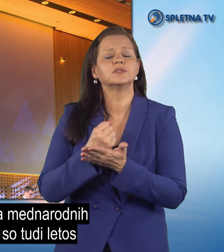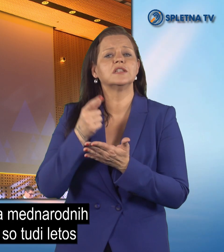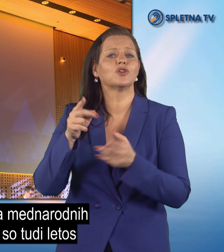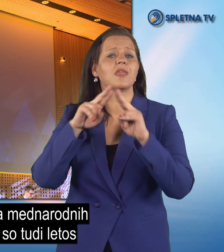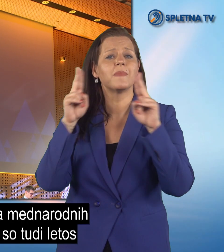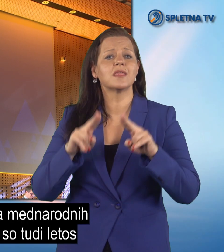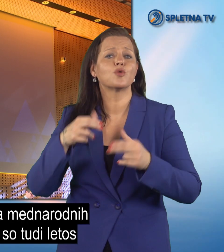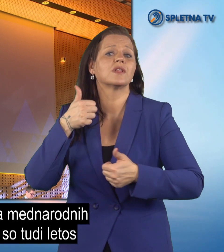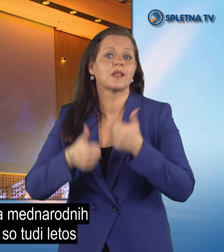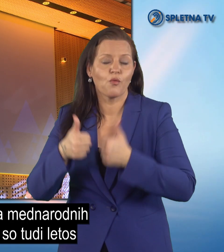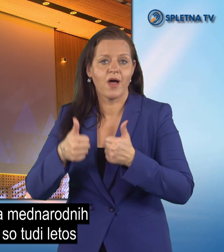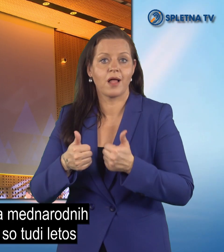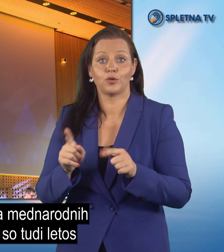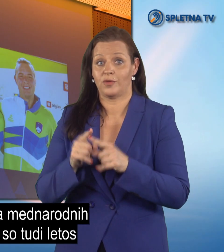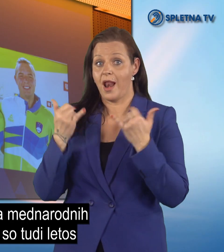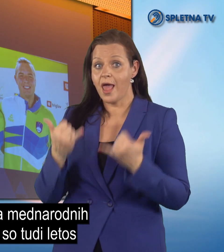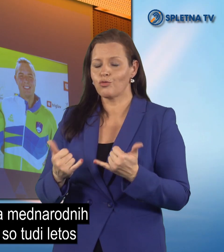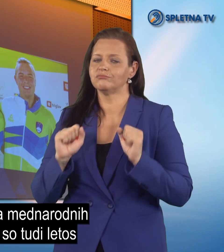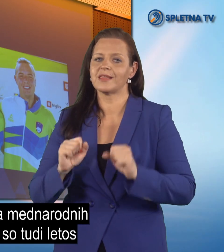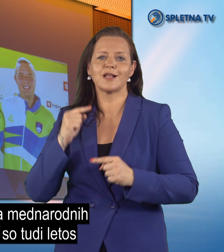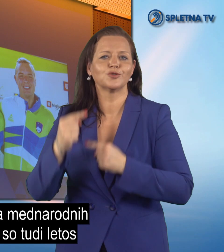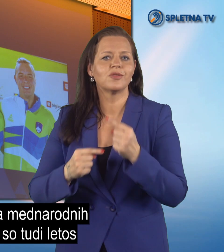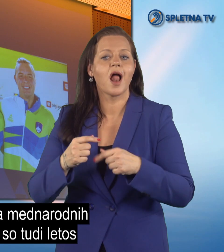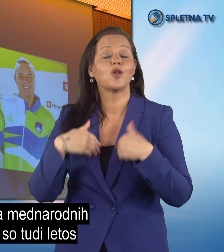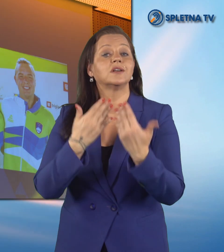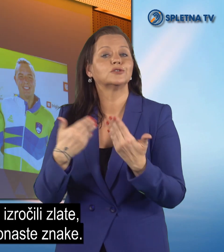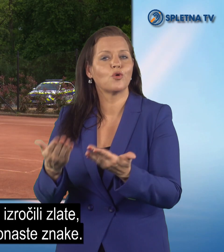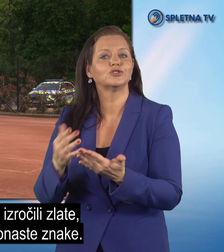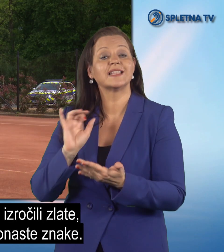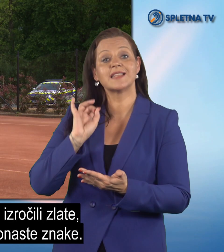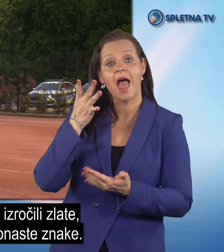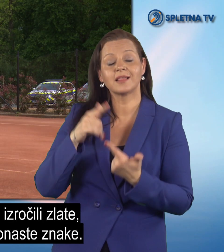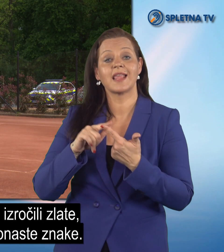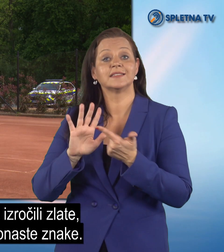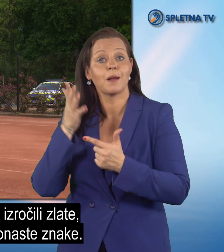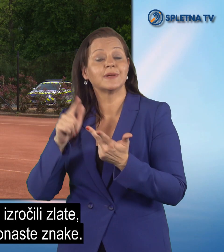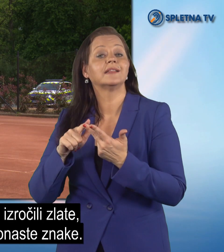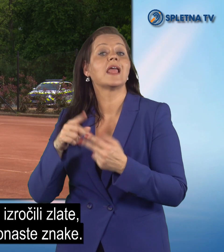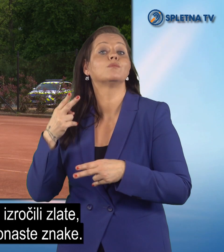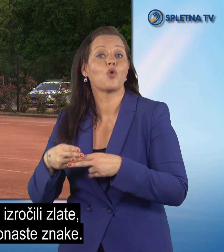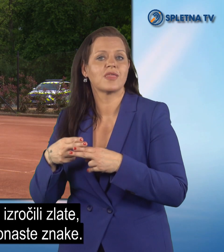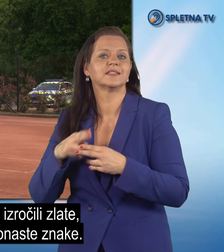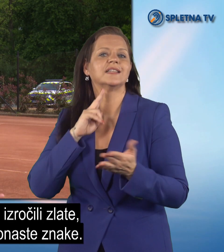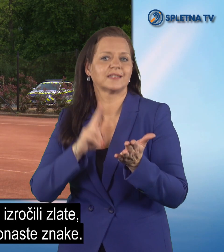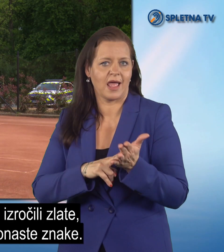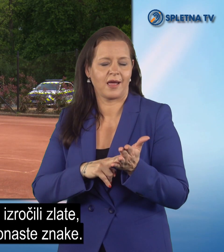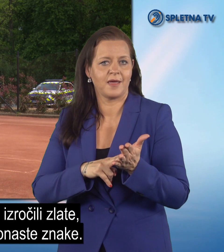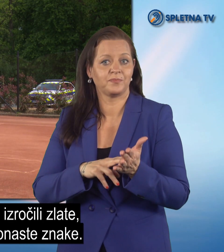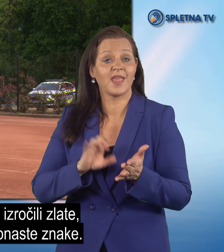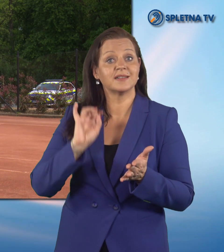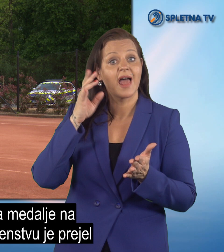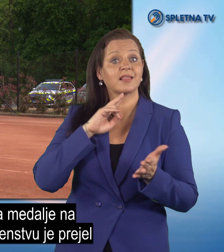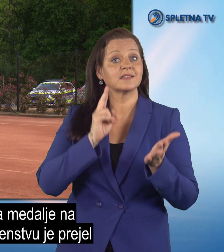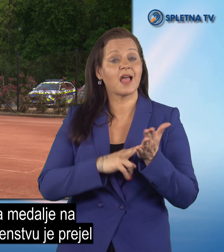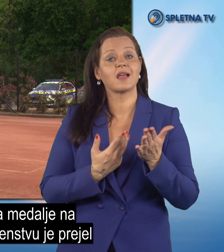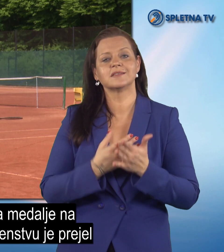Za dosežke na mednarodnih tekmovanjih so tudi letos tradicionalno izročili zlate, srebrne in bronaste znake.